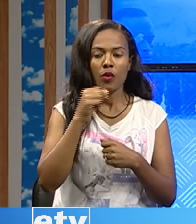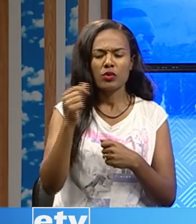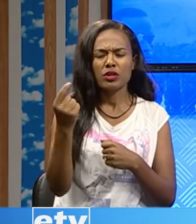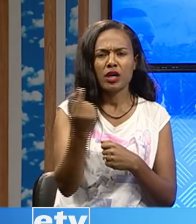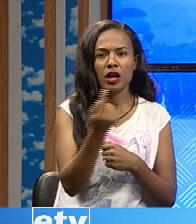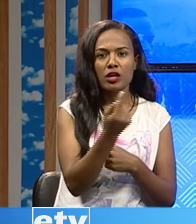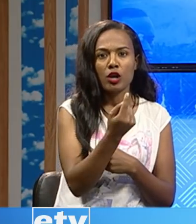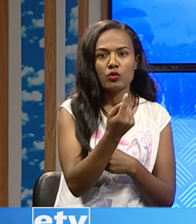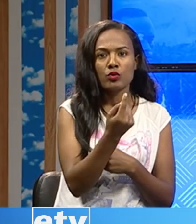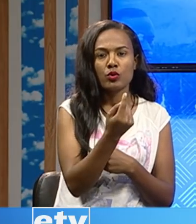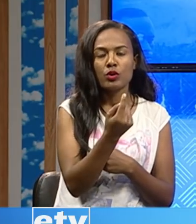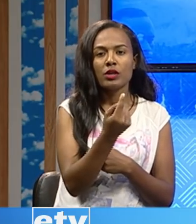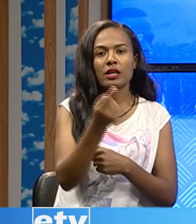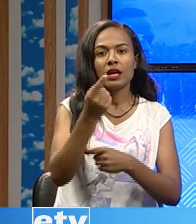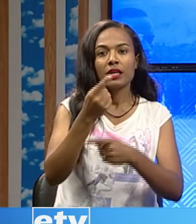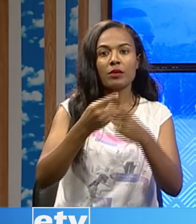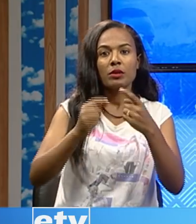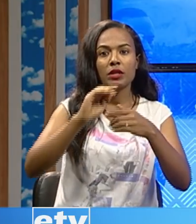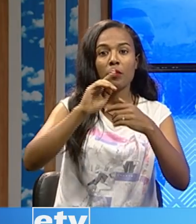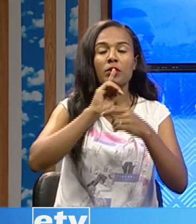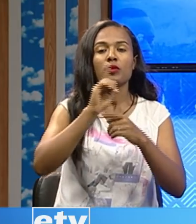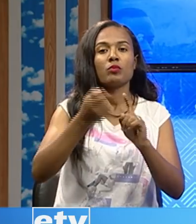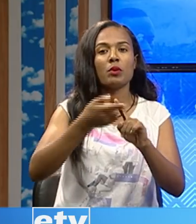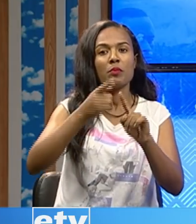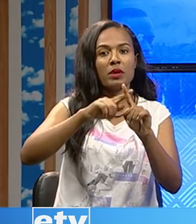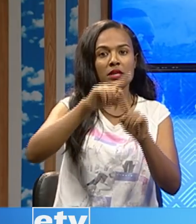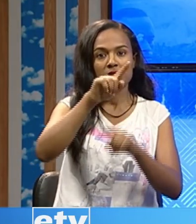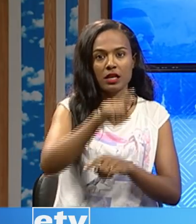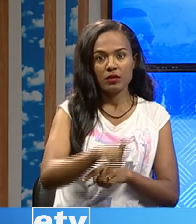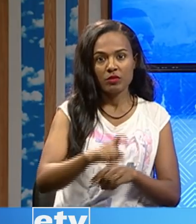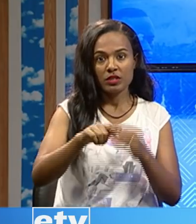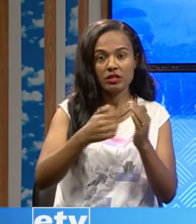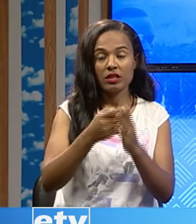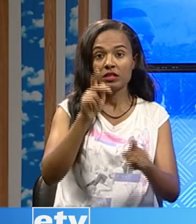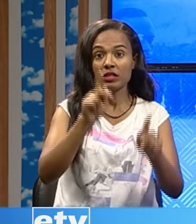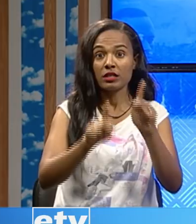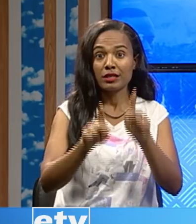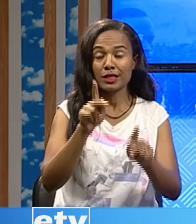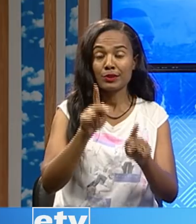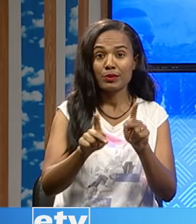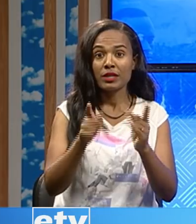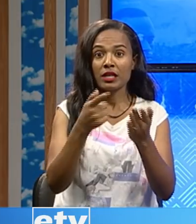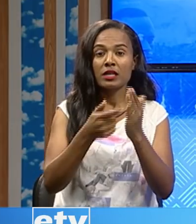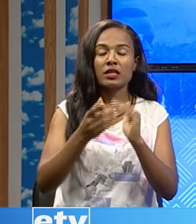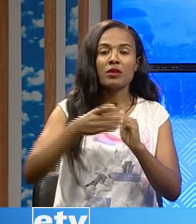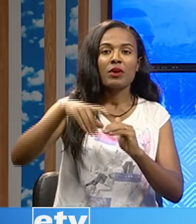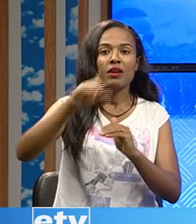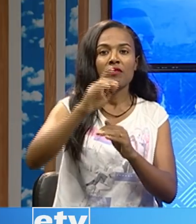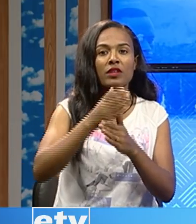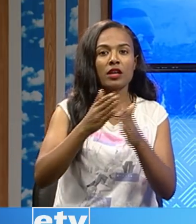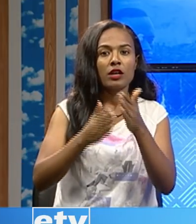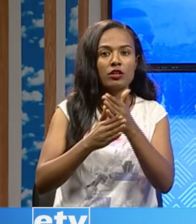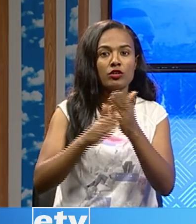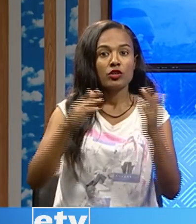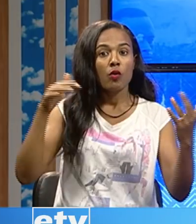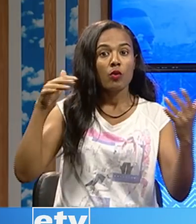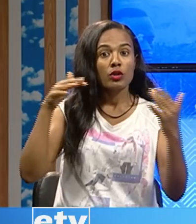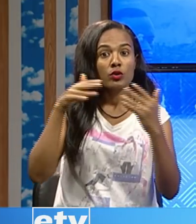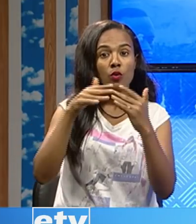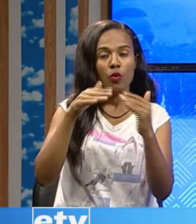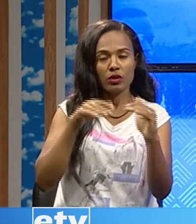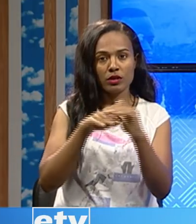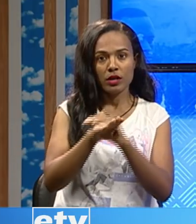እያንዳንዱ ከየመጣበት ነው መመለስ ያለበት። ስለዚህ ህዝብ ከዚህ በከፍተኛ ደረጃ ወደ ጦር ግንባር